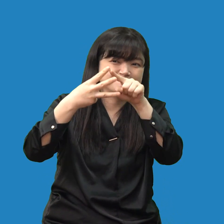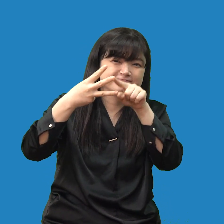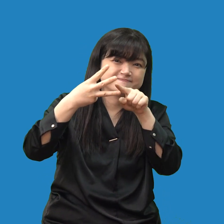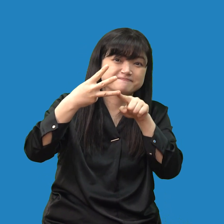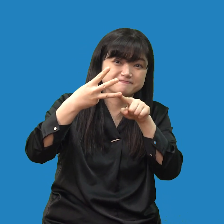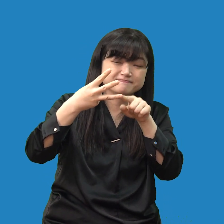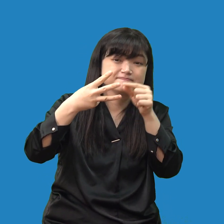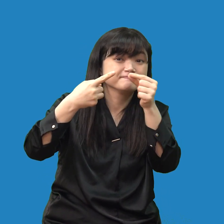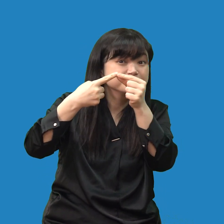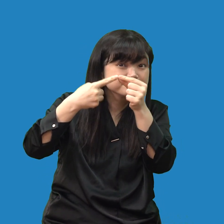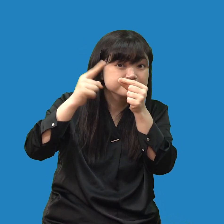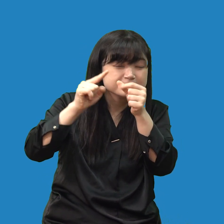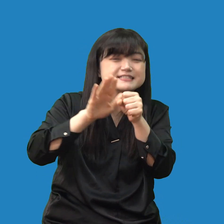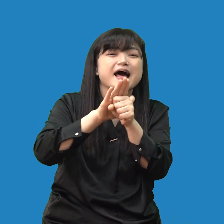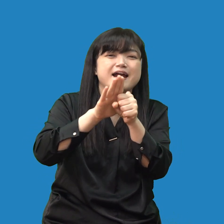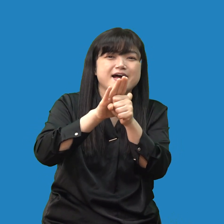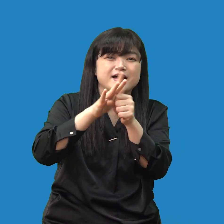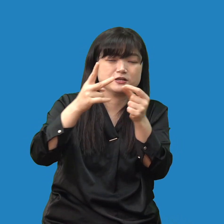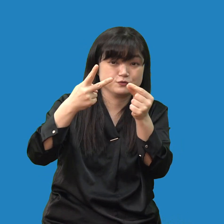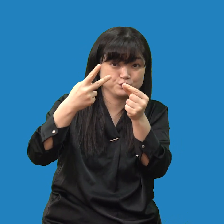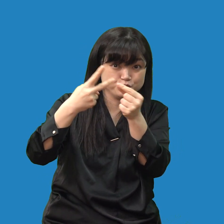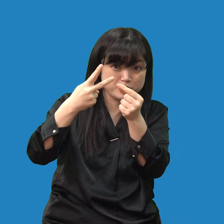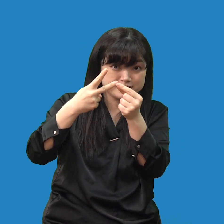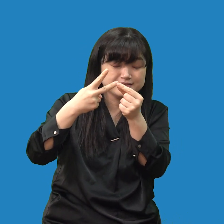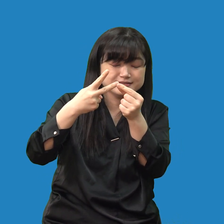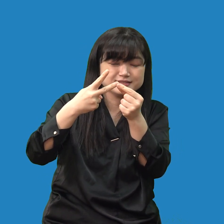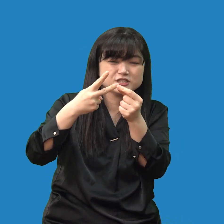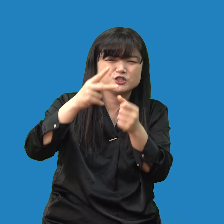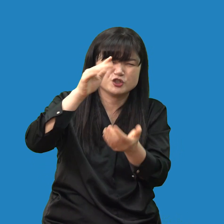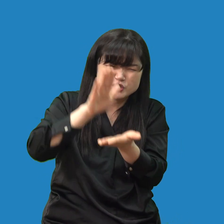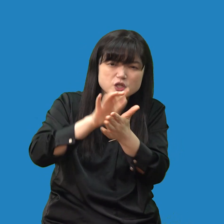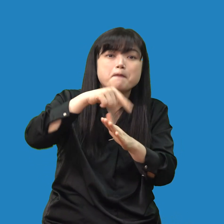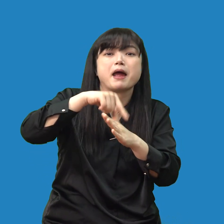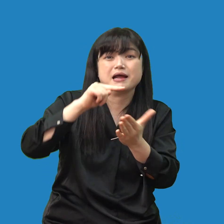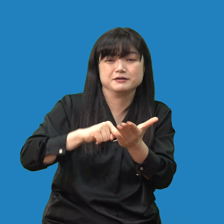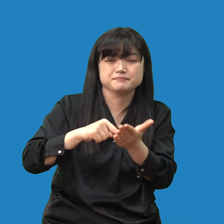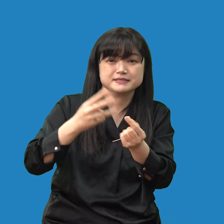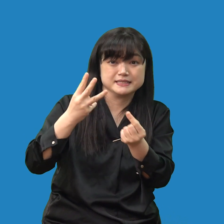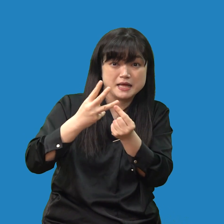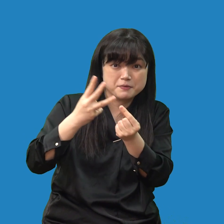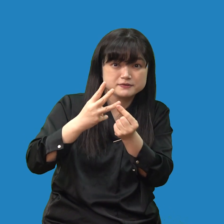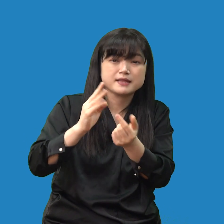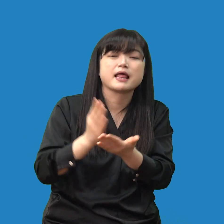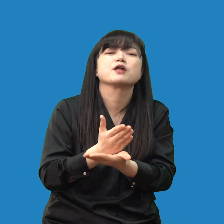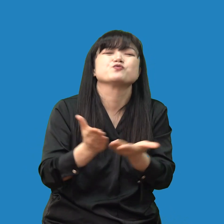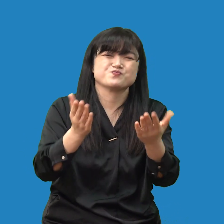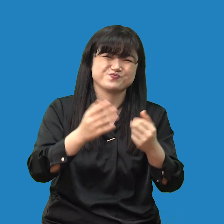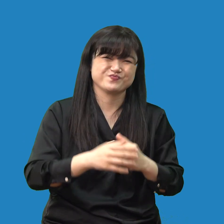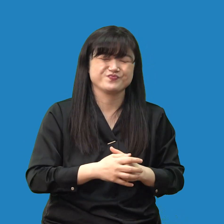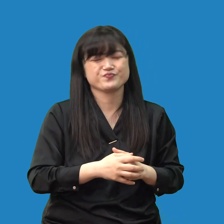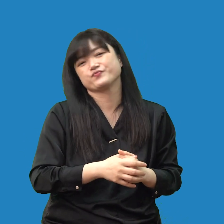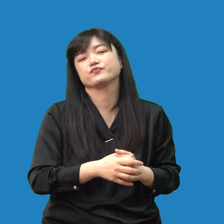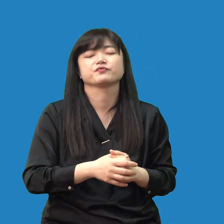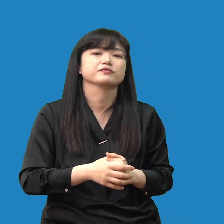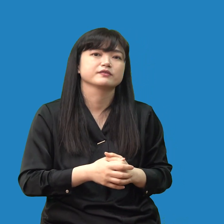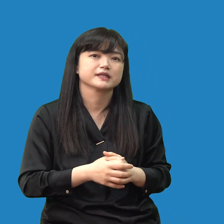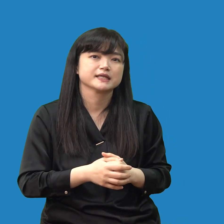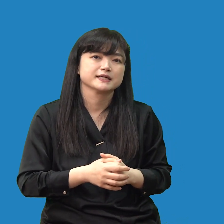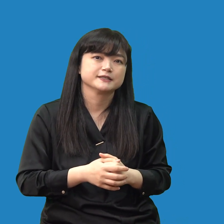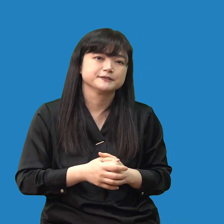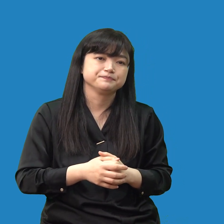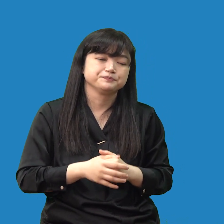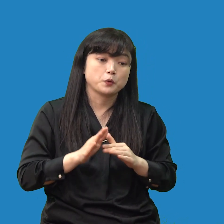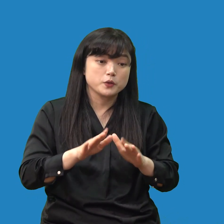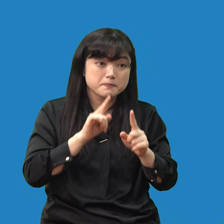가지입니다. 첫 번째는 사랑, 두 번째는 열정, 세 번째는 나눔입니다. 오늘